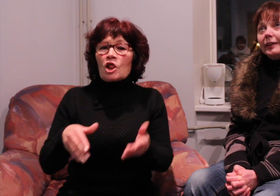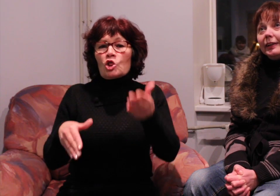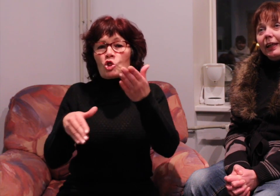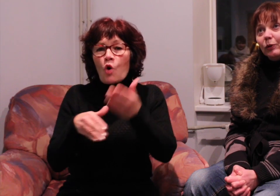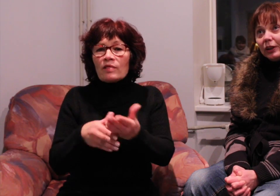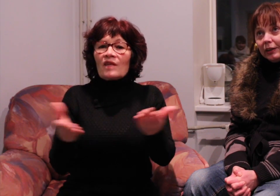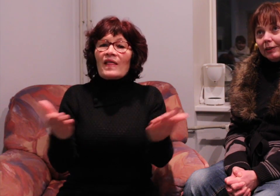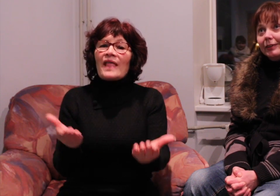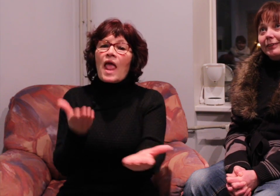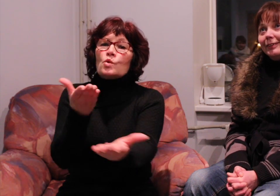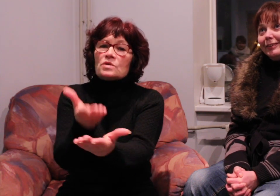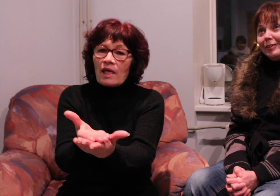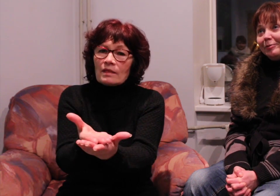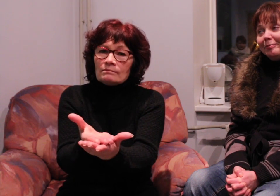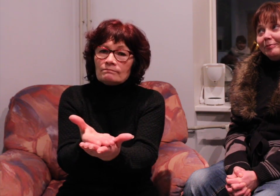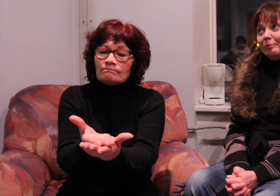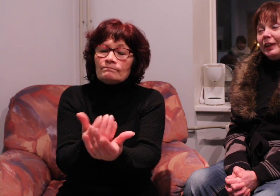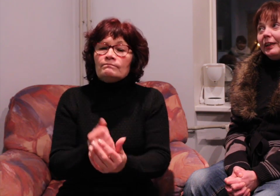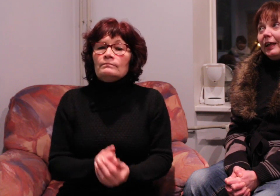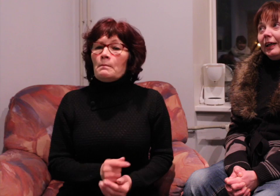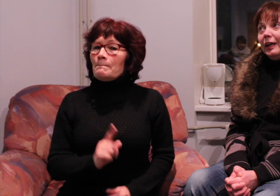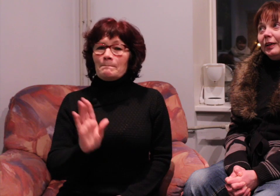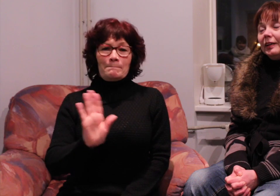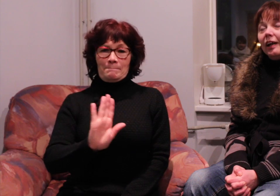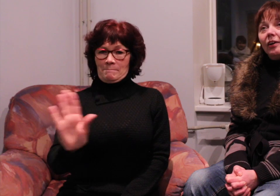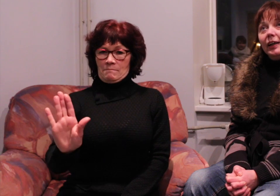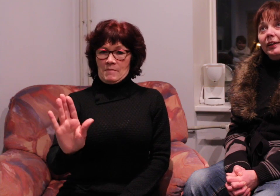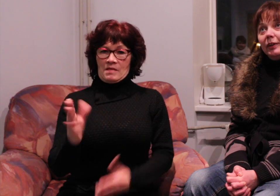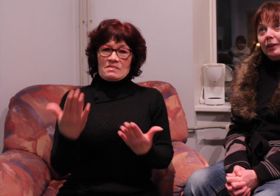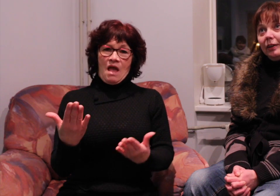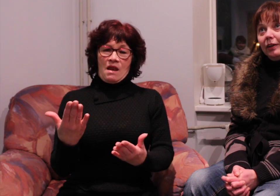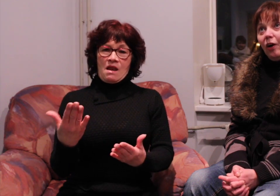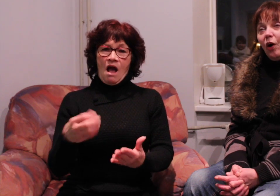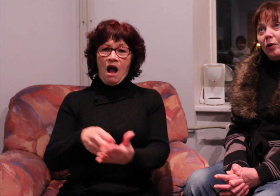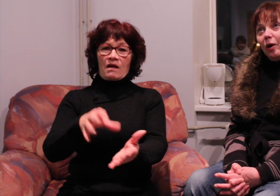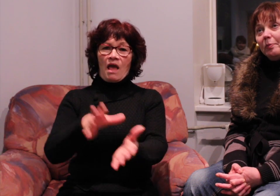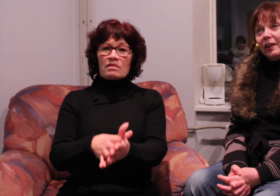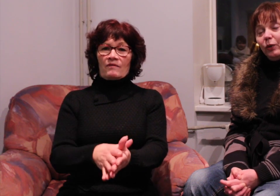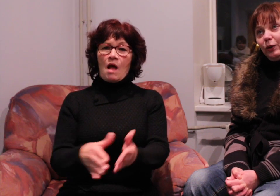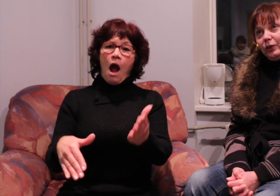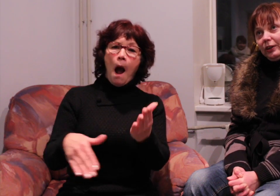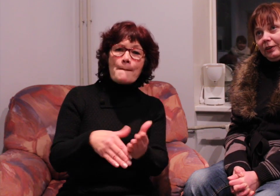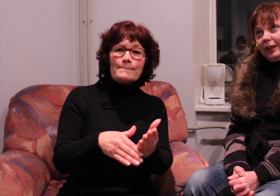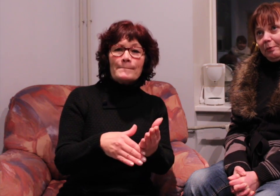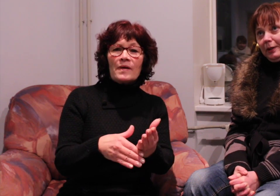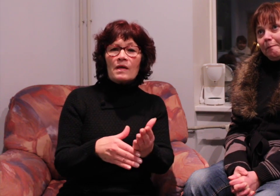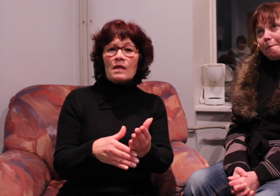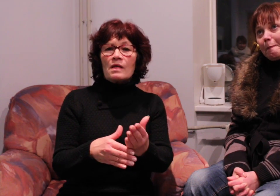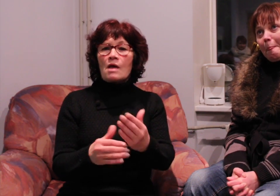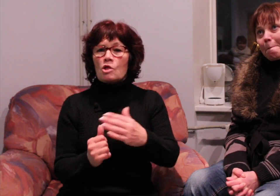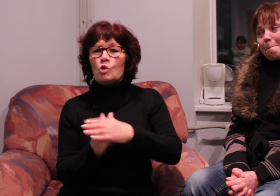toetavaid teenuseid. Mitte täna kehtivad abi- ja toetuste